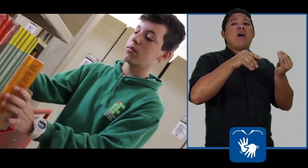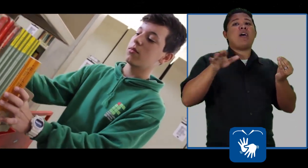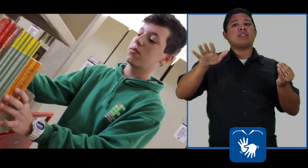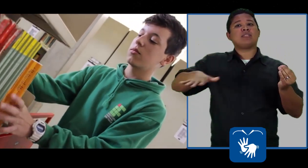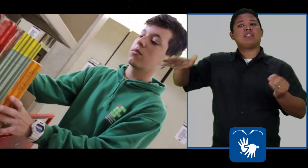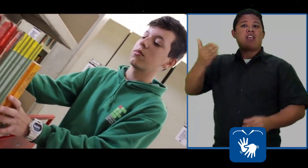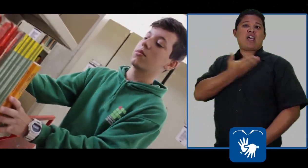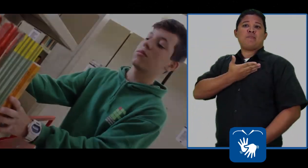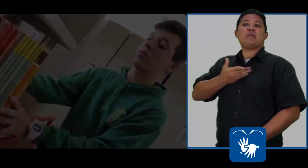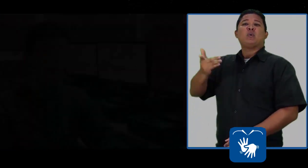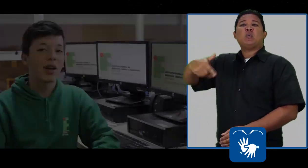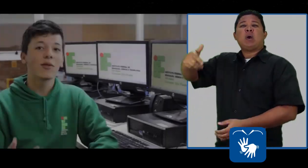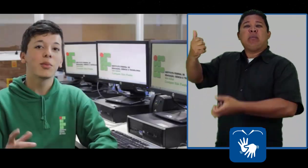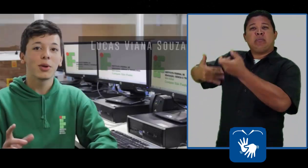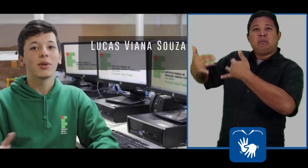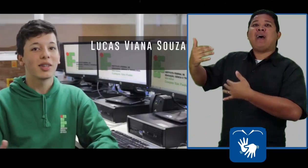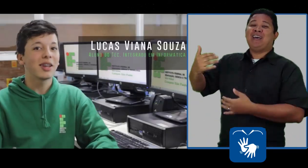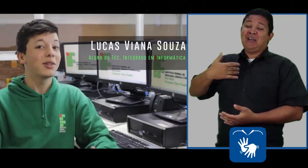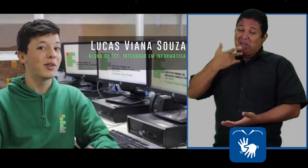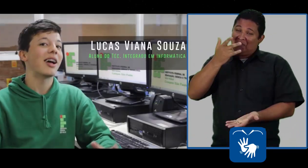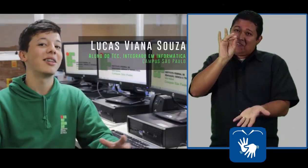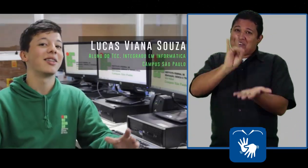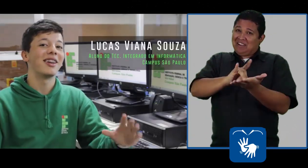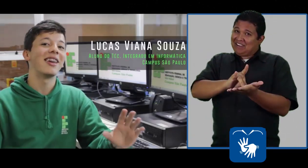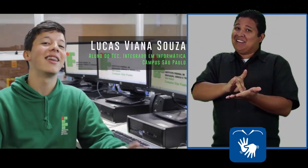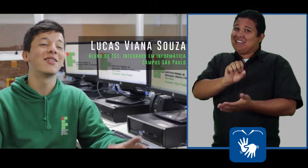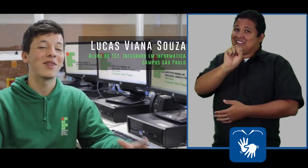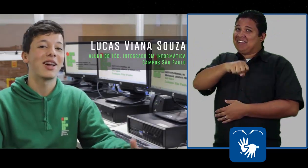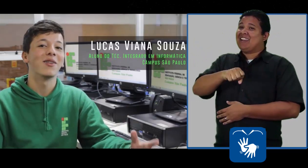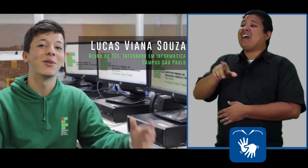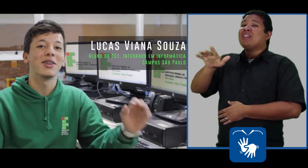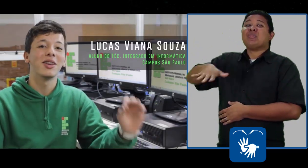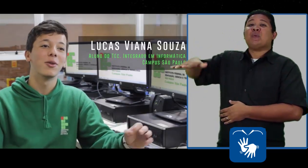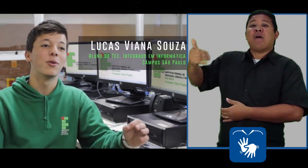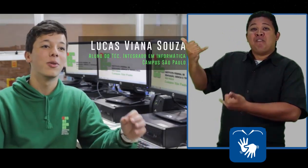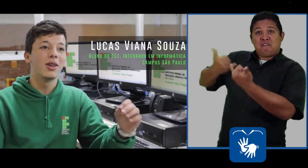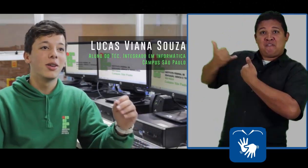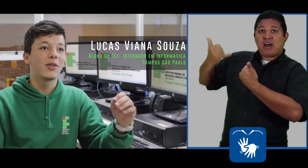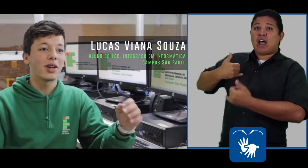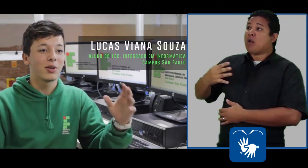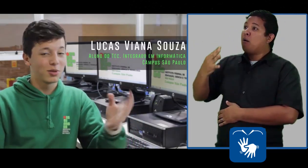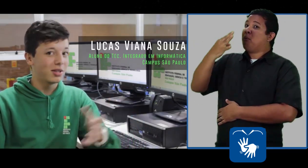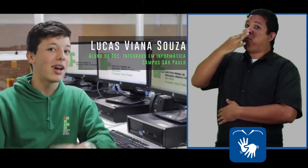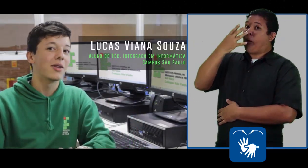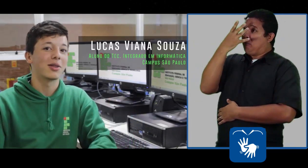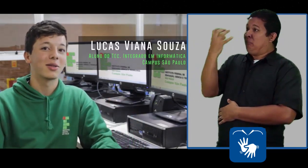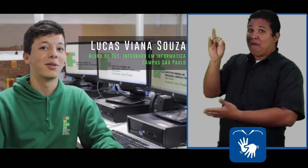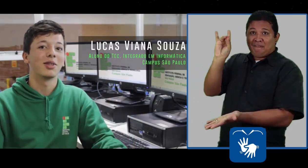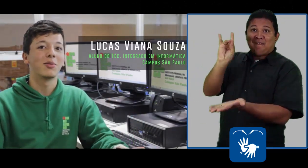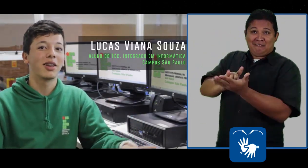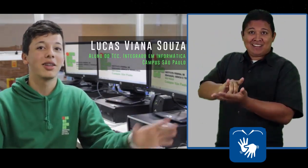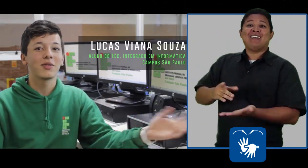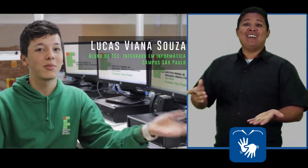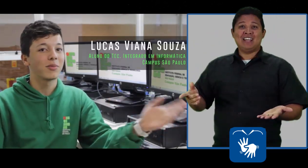amigos, quando eles já falavam, meu, isso é de verdade, eles falavam e eu ficava alucinado com essas coisas, porque eles,